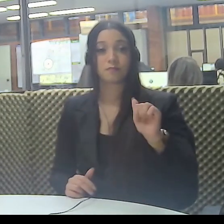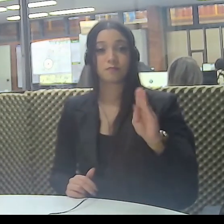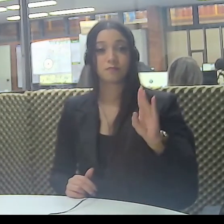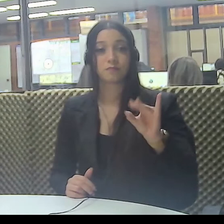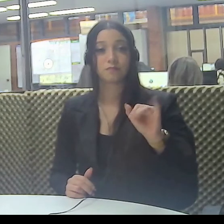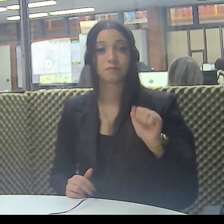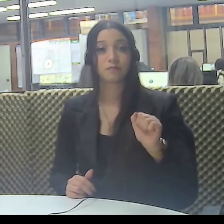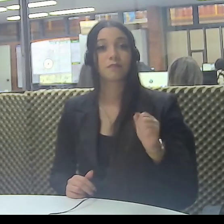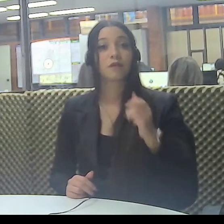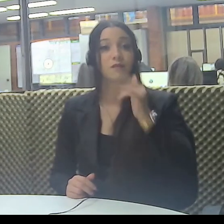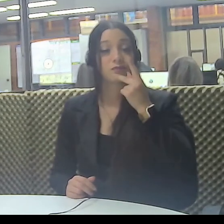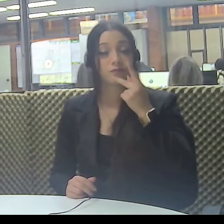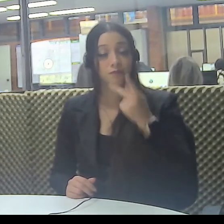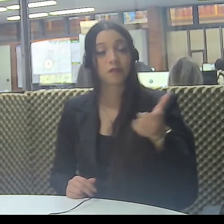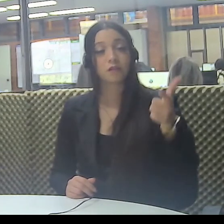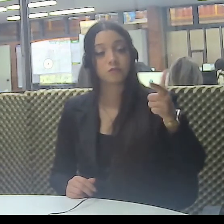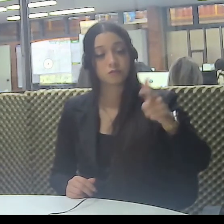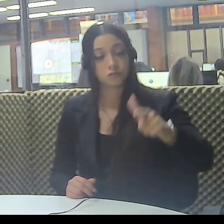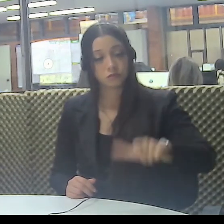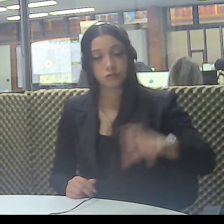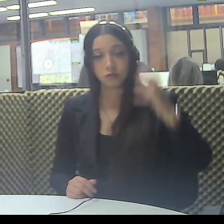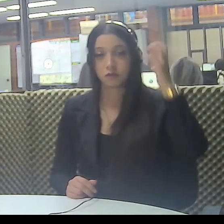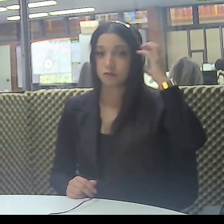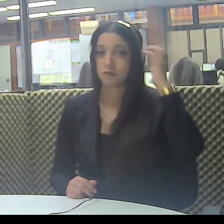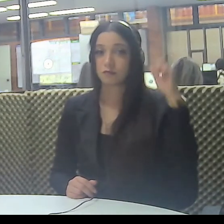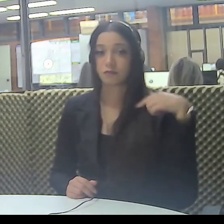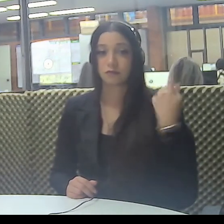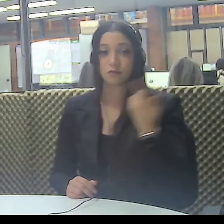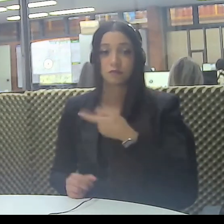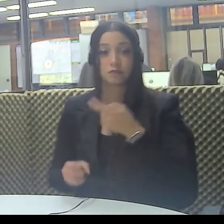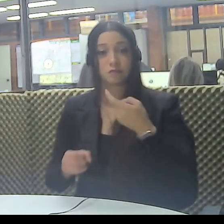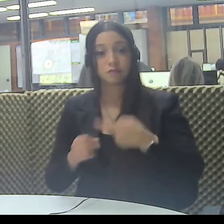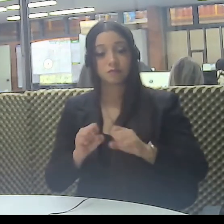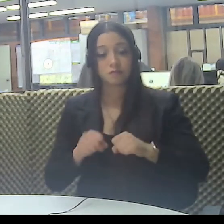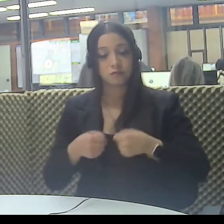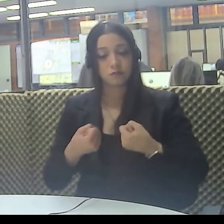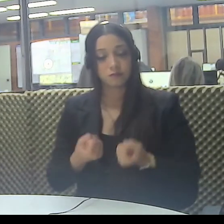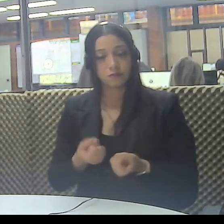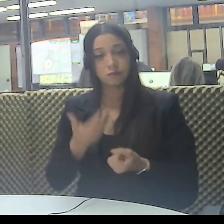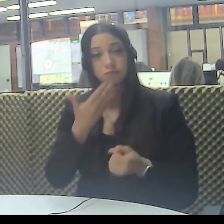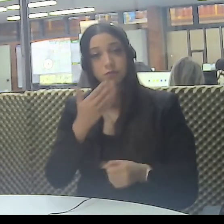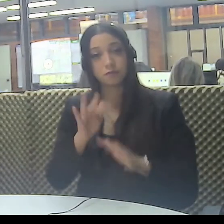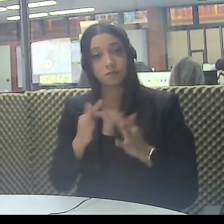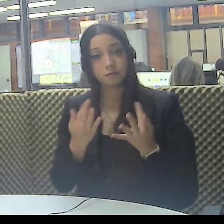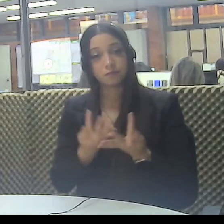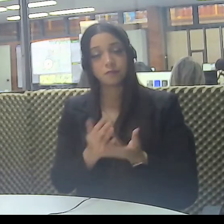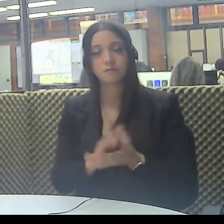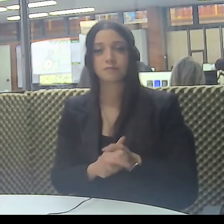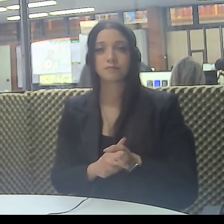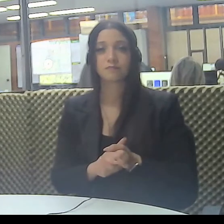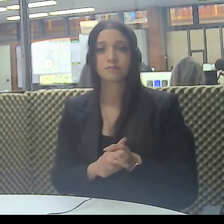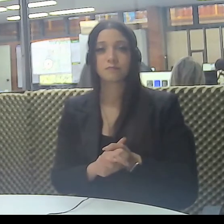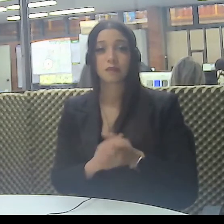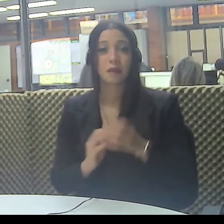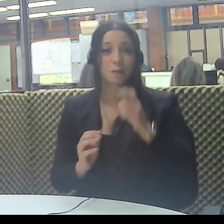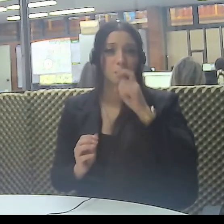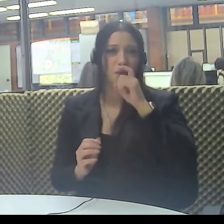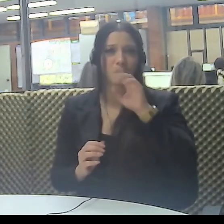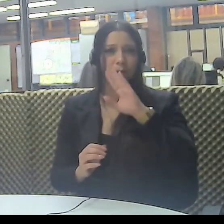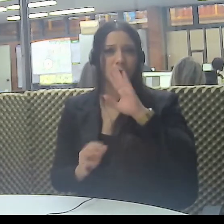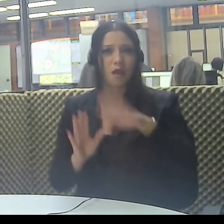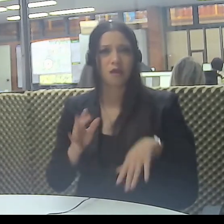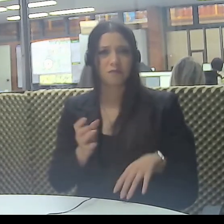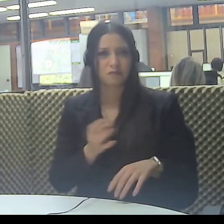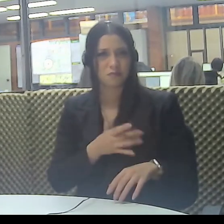Oliveira, volta hoje à Rádio Nossa Cidade para reforçar o apelo às famílias. Pode ser que os pais não tenham medo